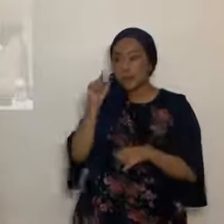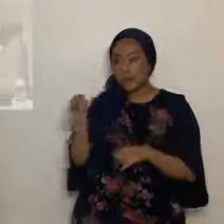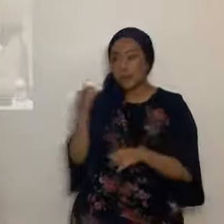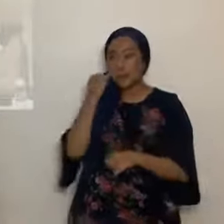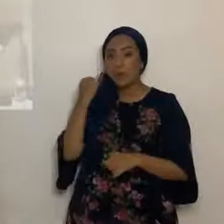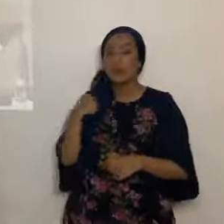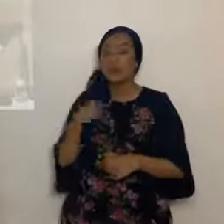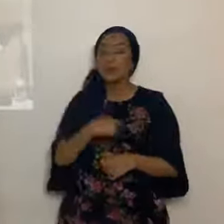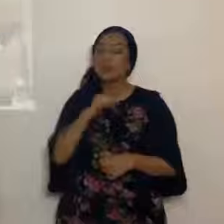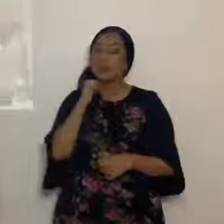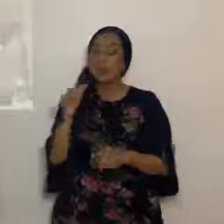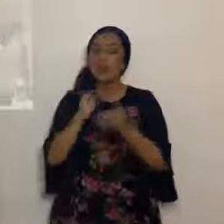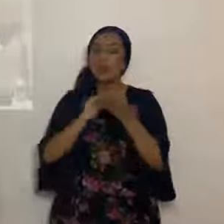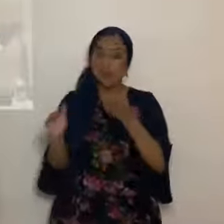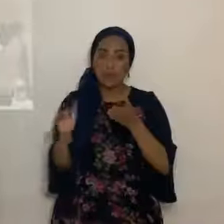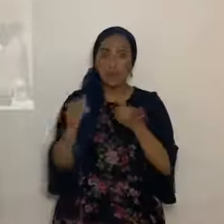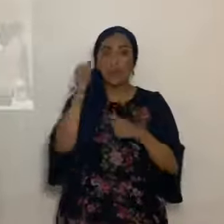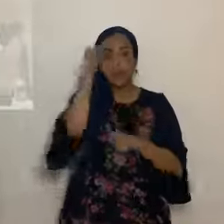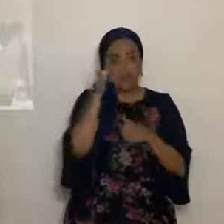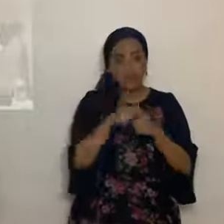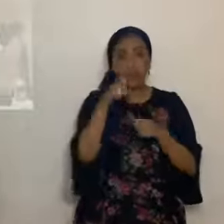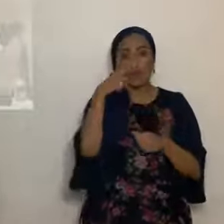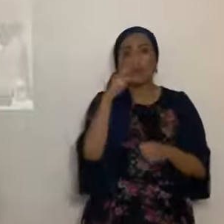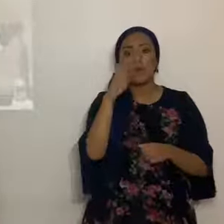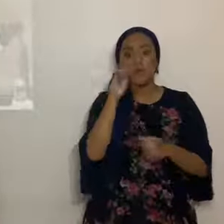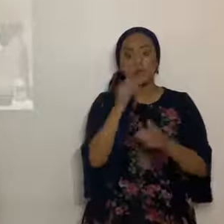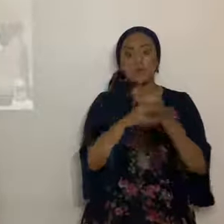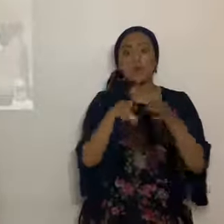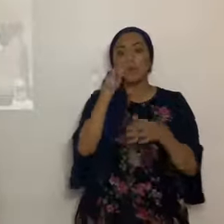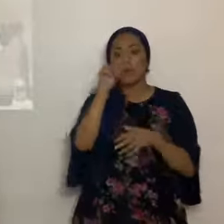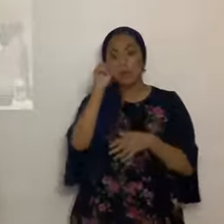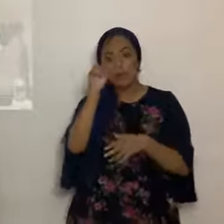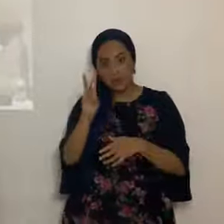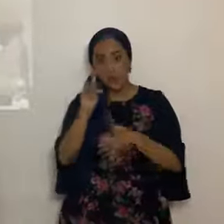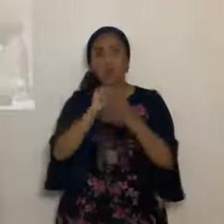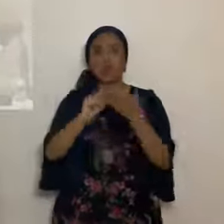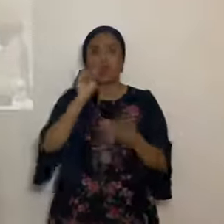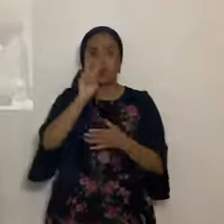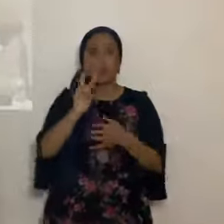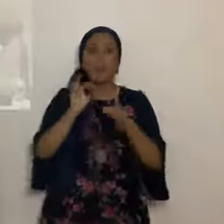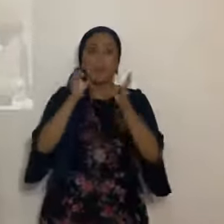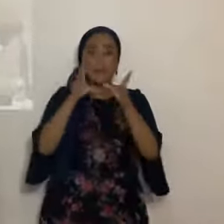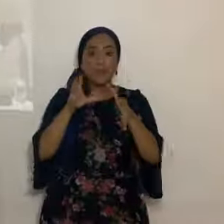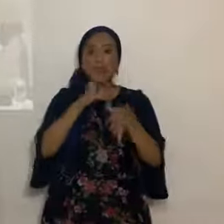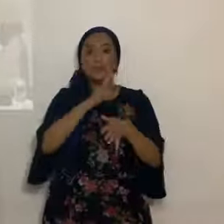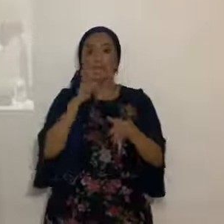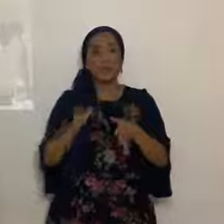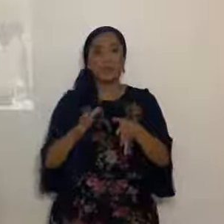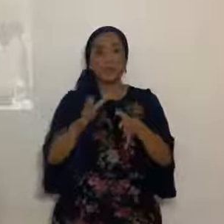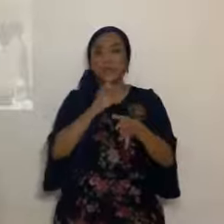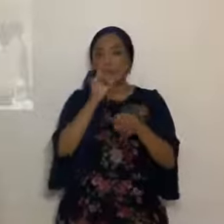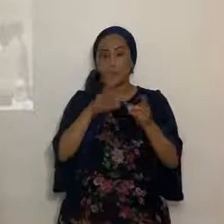no perdonamos. Recordemos Proverbios 26:2. La maldición nunca vendrá sin